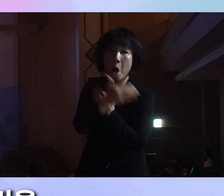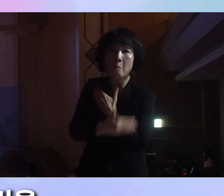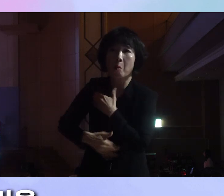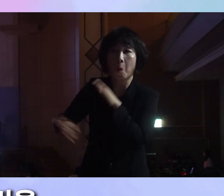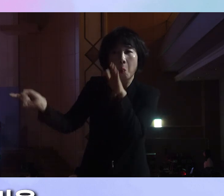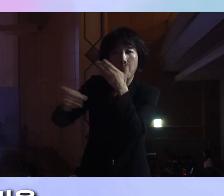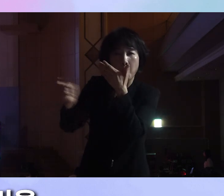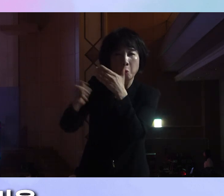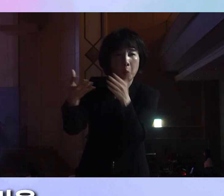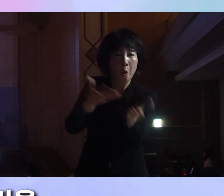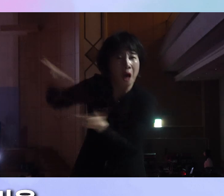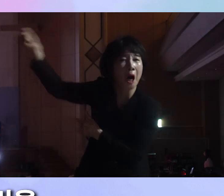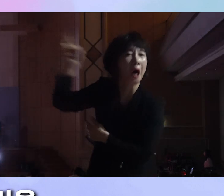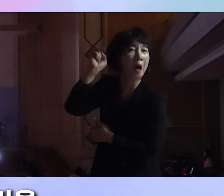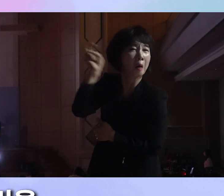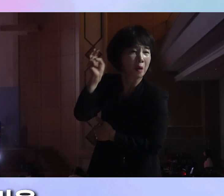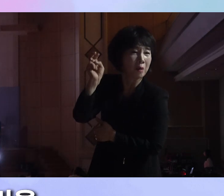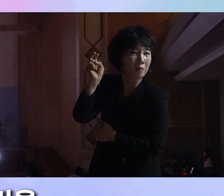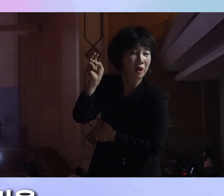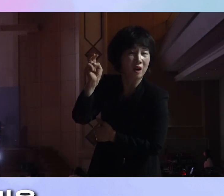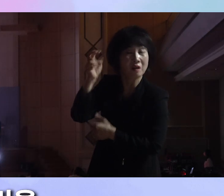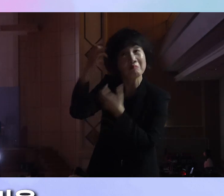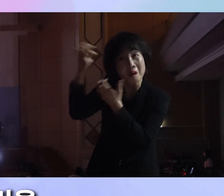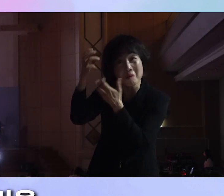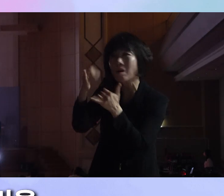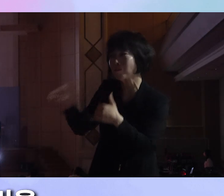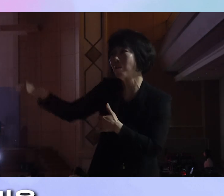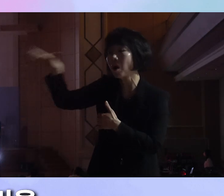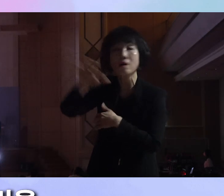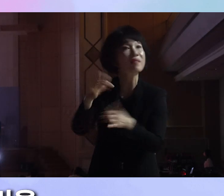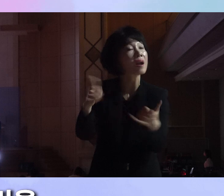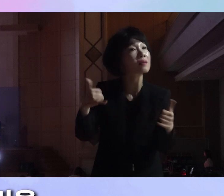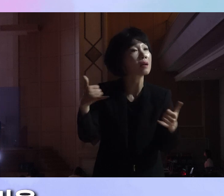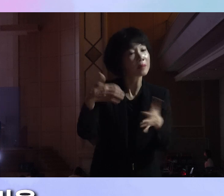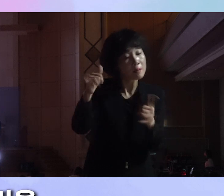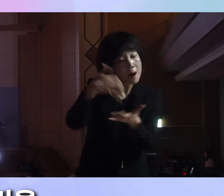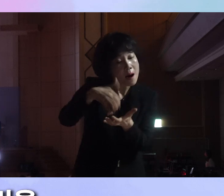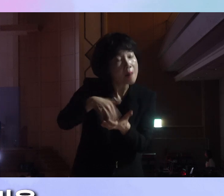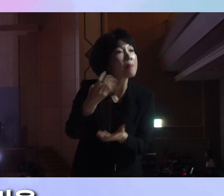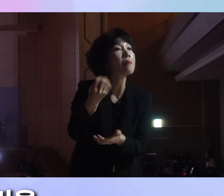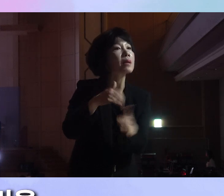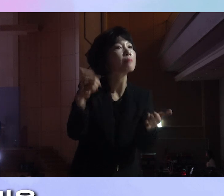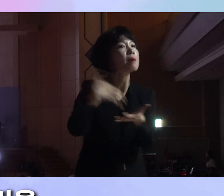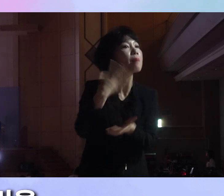소문내라고. 광신도 모두 몇 명이었지?